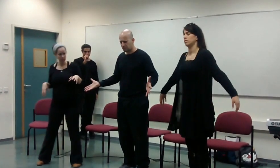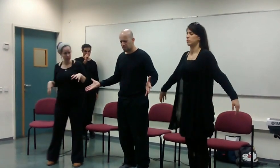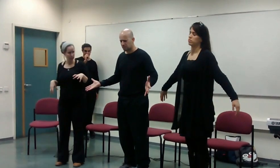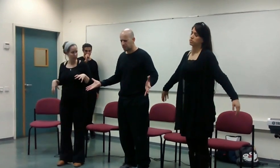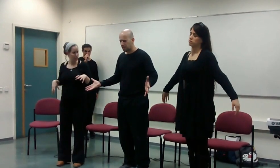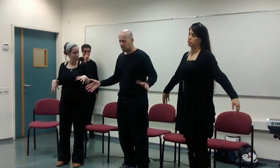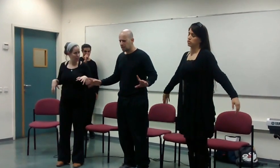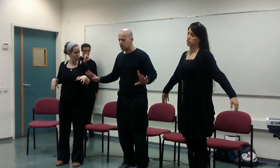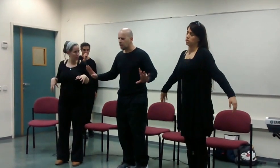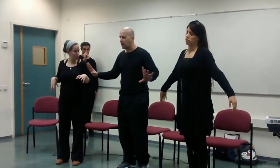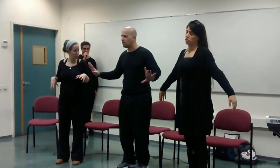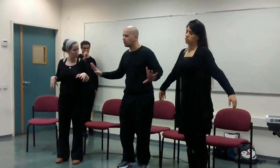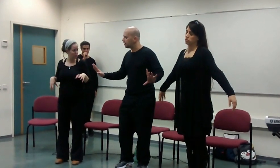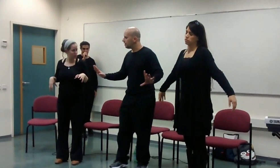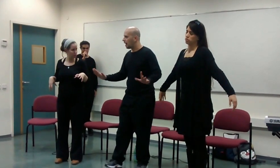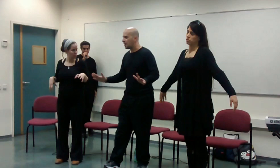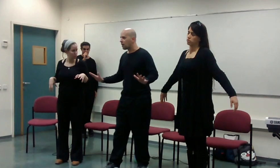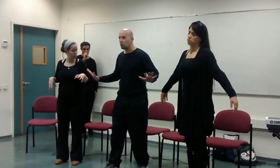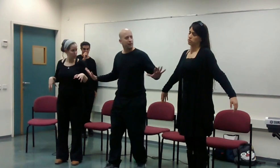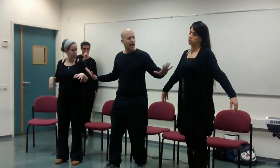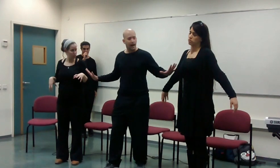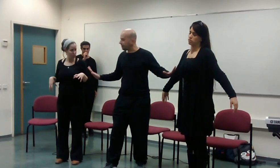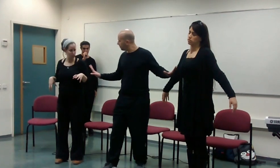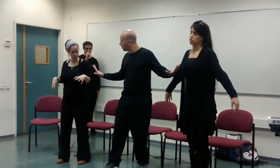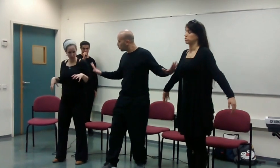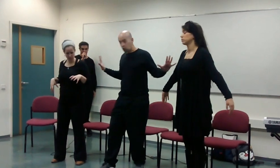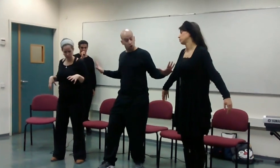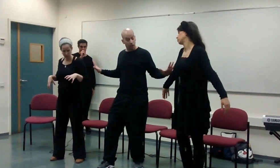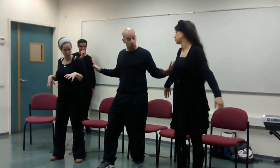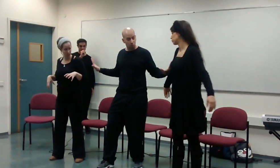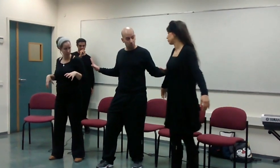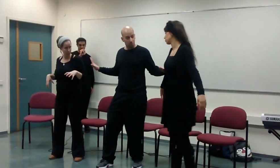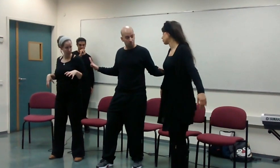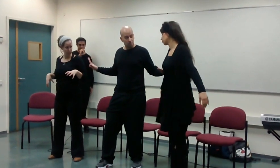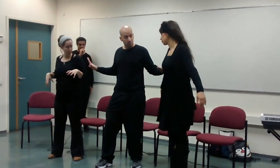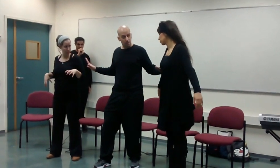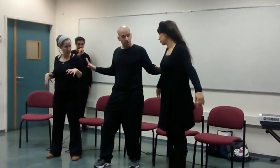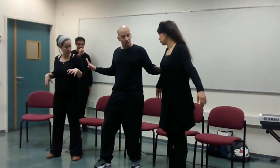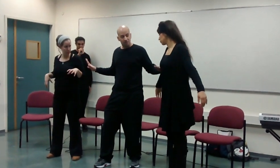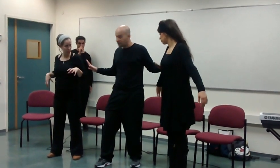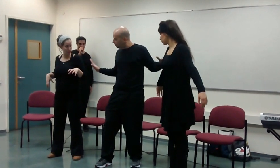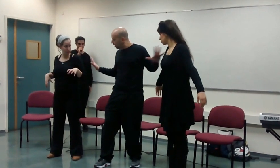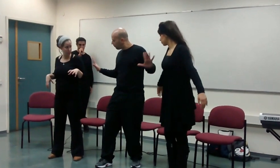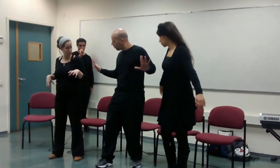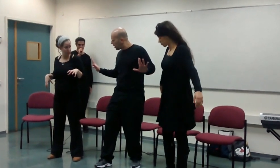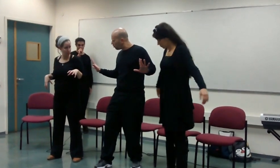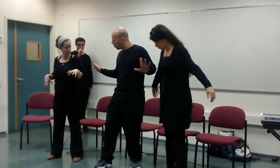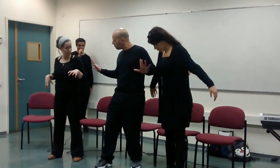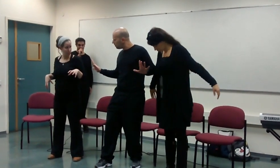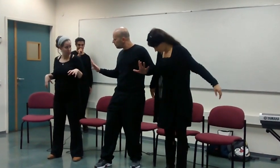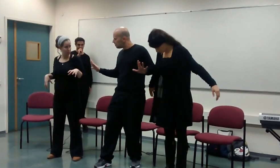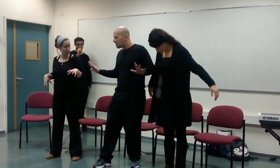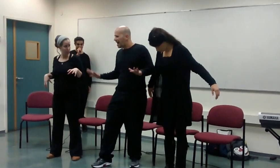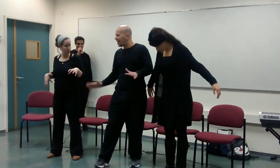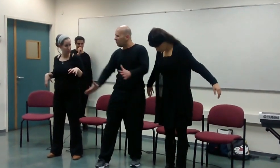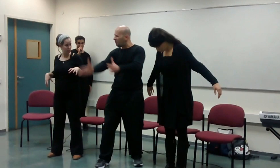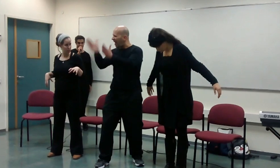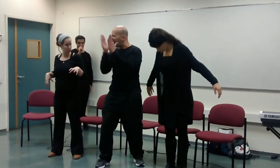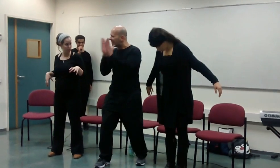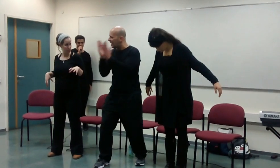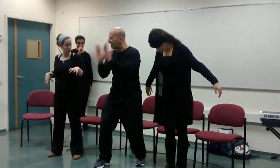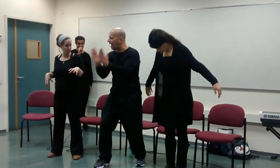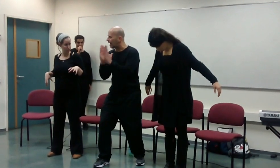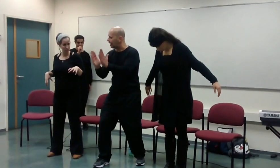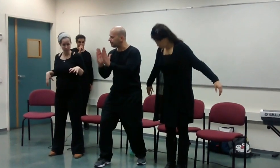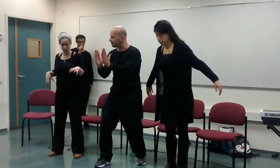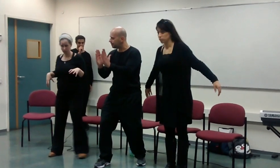מה אני עושה עם עצמי? יש לי רעיון. אנחנו ביחד, שלושתנו, והצטרפו אלינו עוד, אנחנו